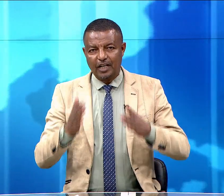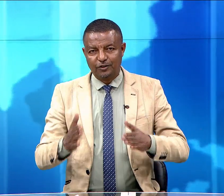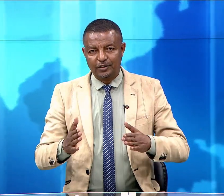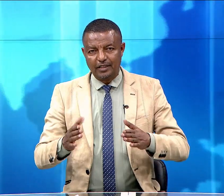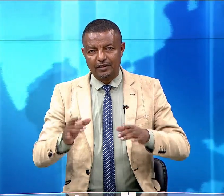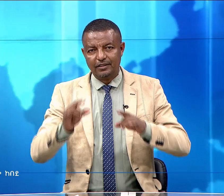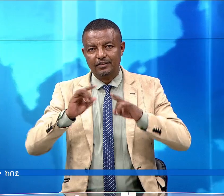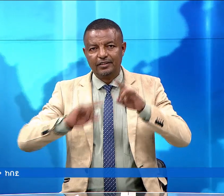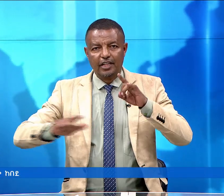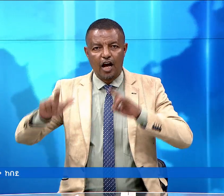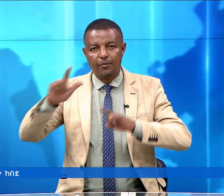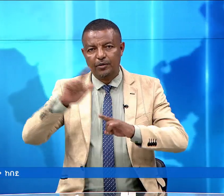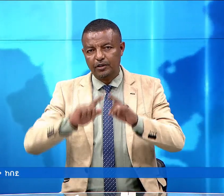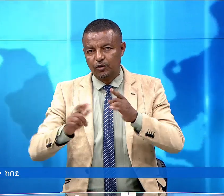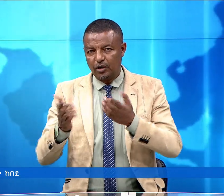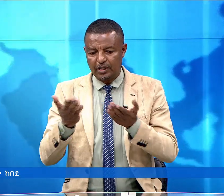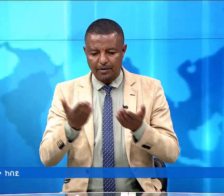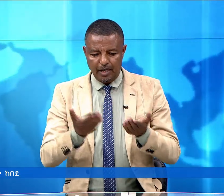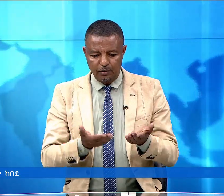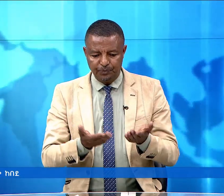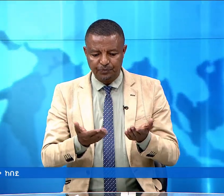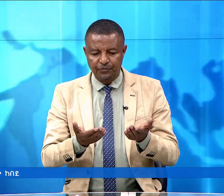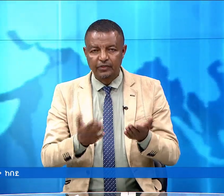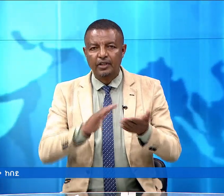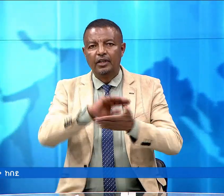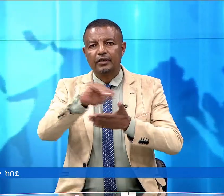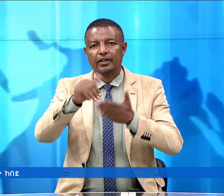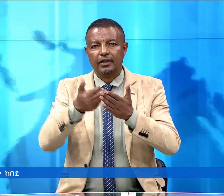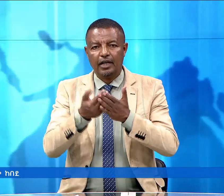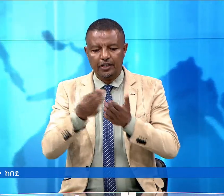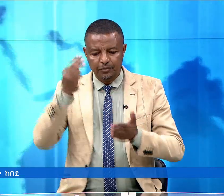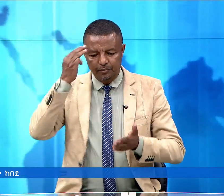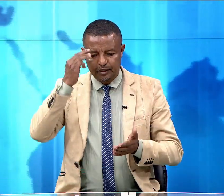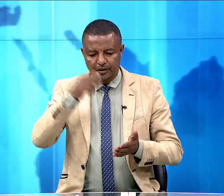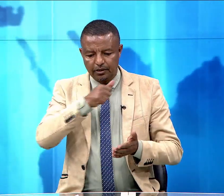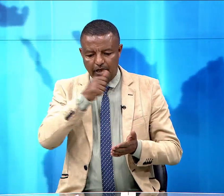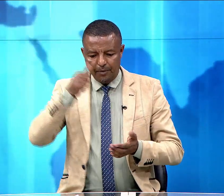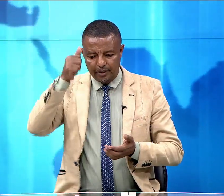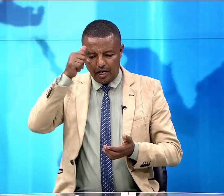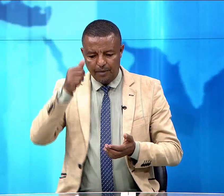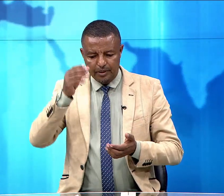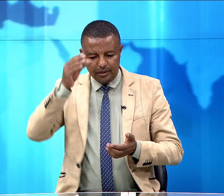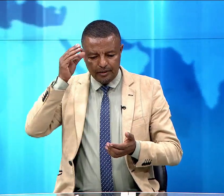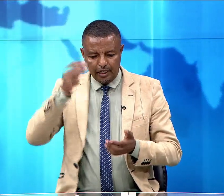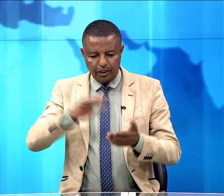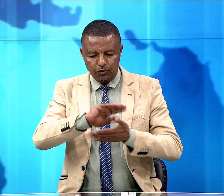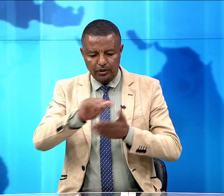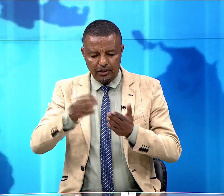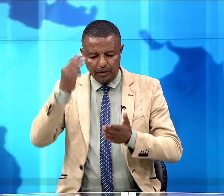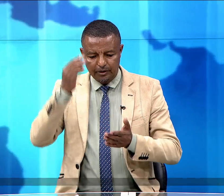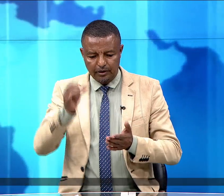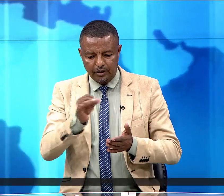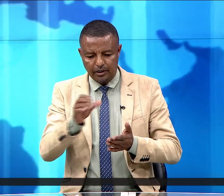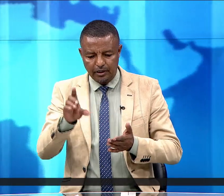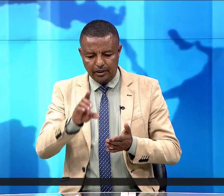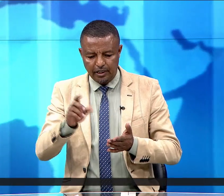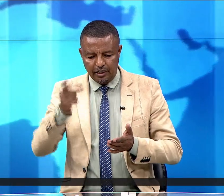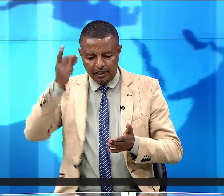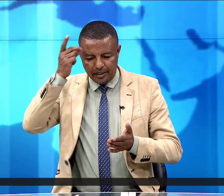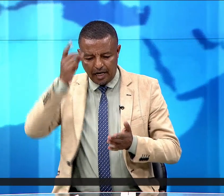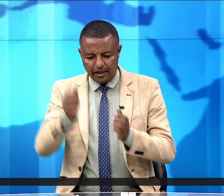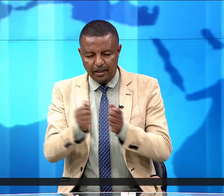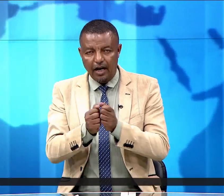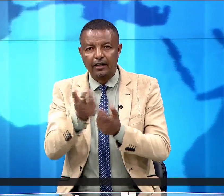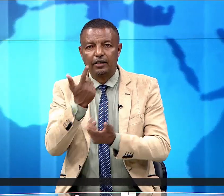ሊን ተመልካቾቻችን ዜና በመልክ ቋንቋ ቀርባለሁ። ጠቅላይ ሚኒስትር አብይ አህመድ ከቻይናው ጠቅላይ ሚኒስትር